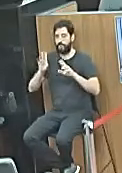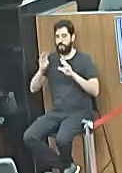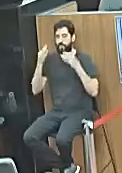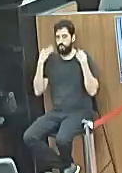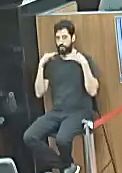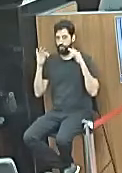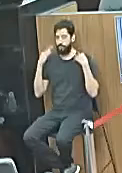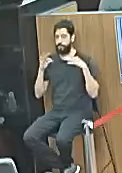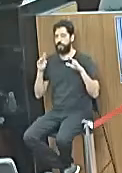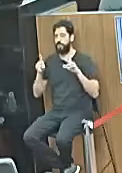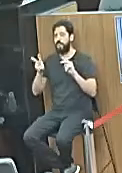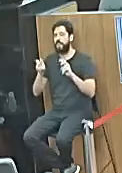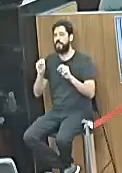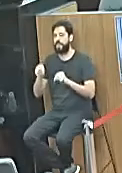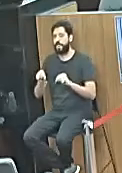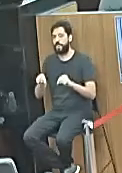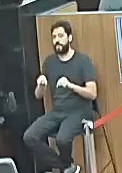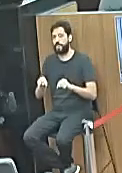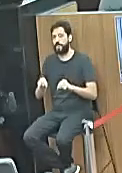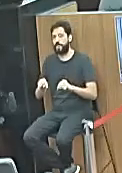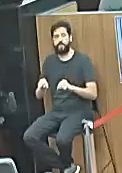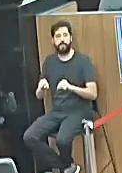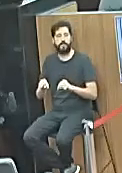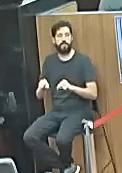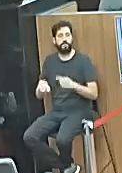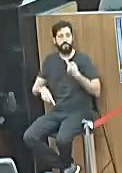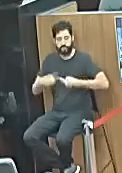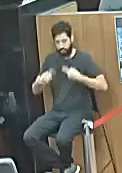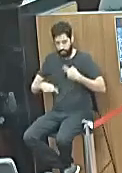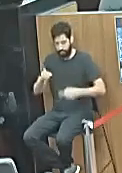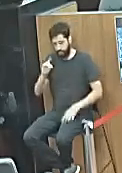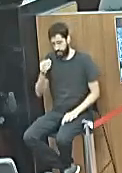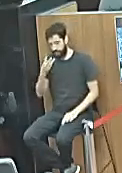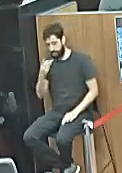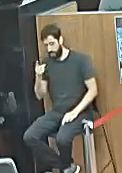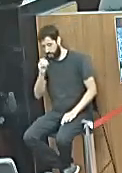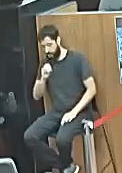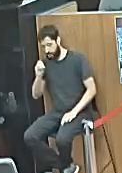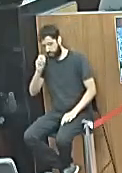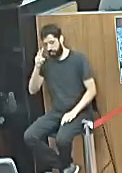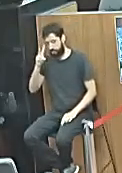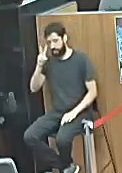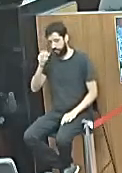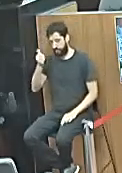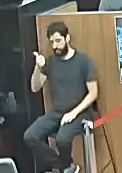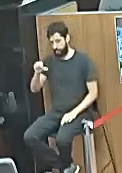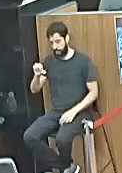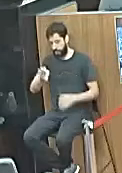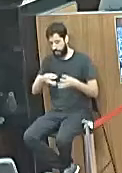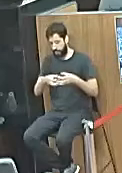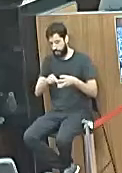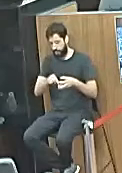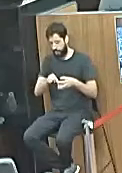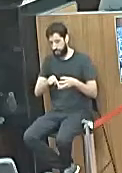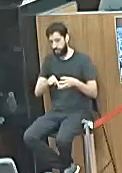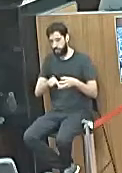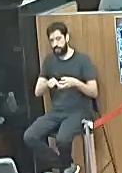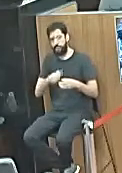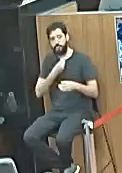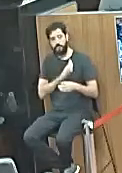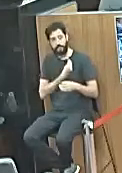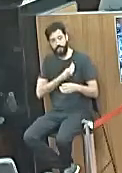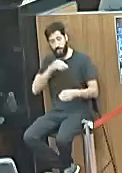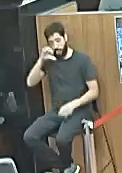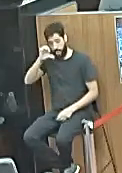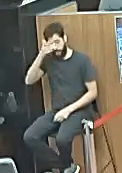o tema turismo da área temática cultura e turismo em debate no dia 31 de outubro de 2019 o grupo de trabalho com a participação de nove